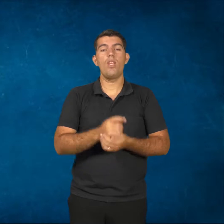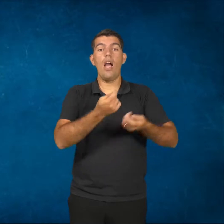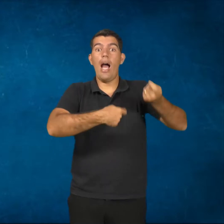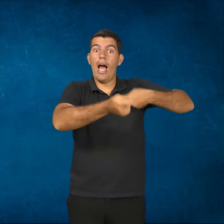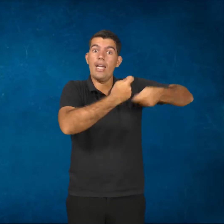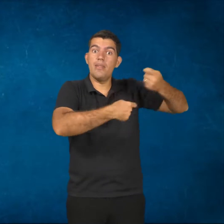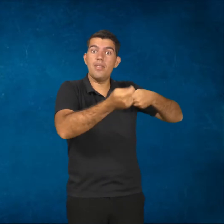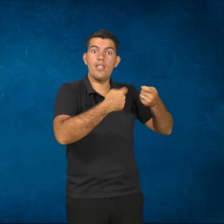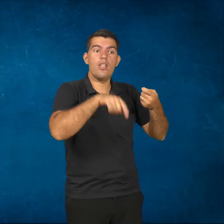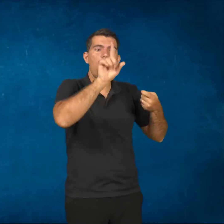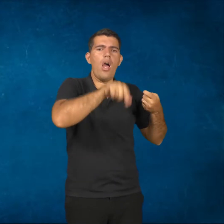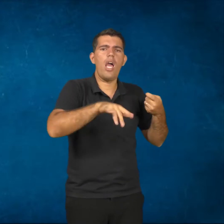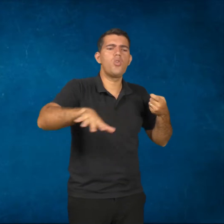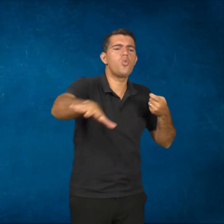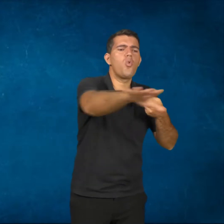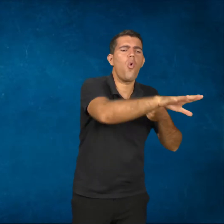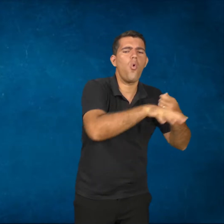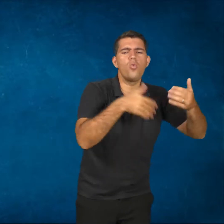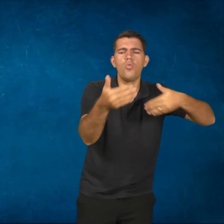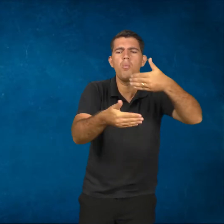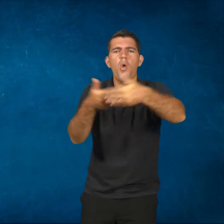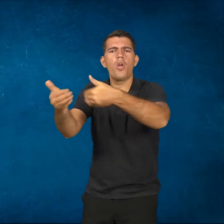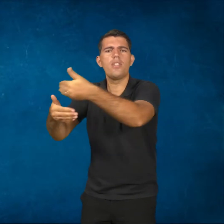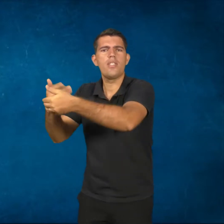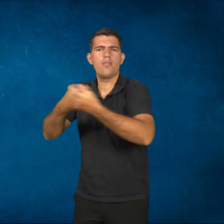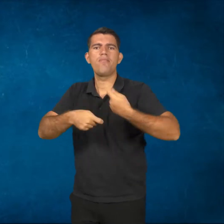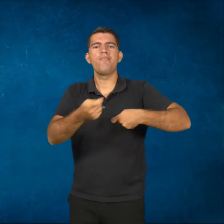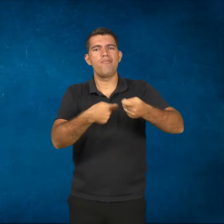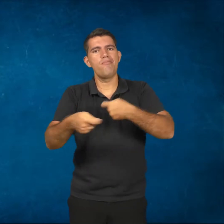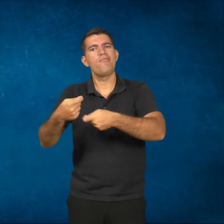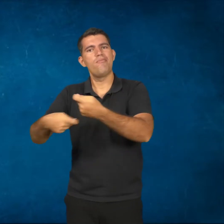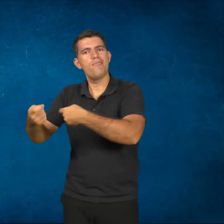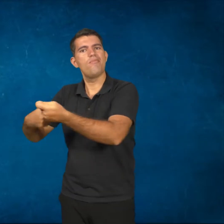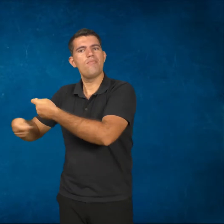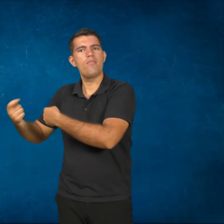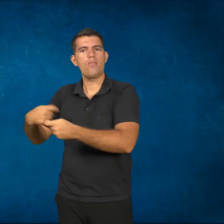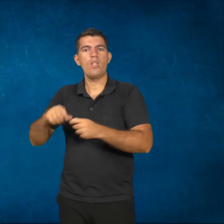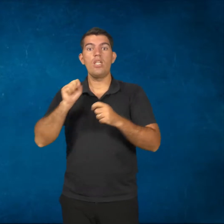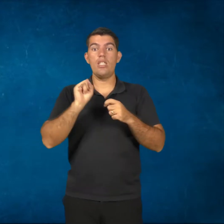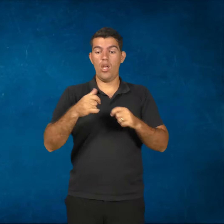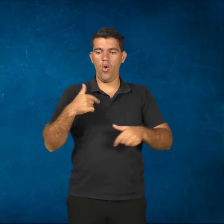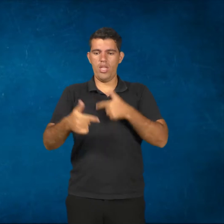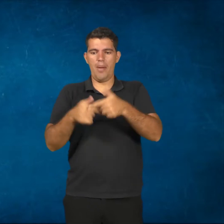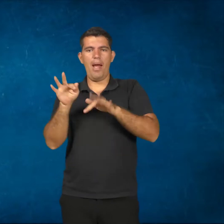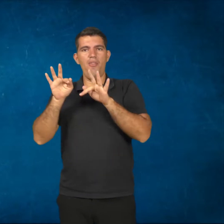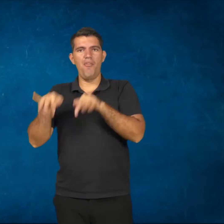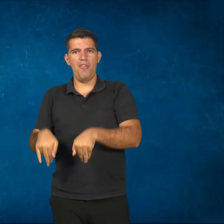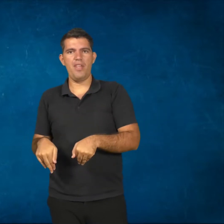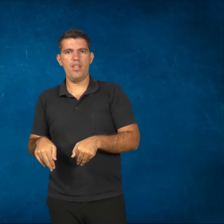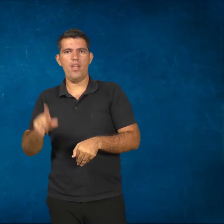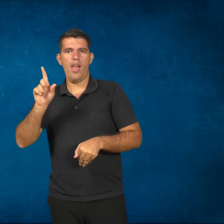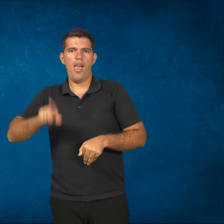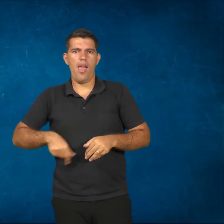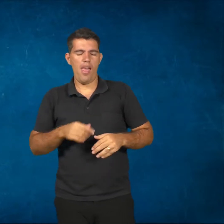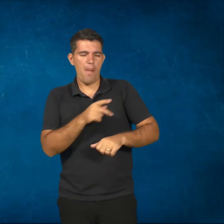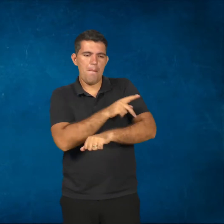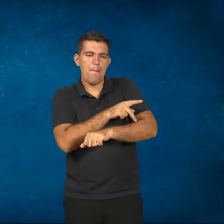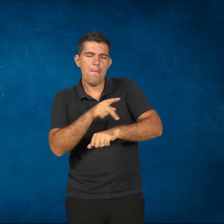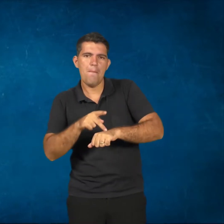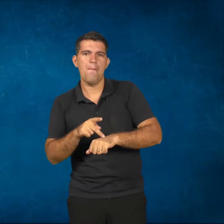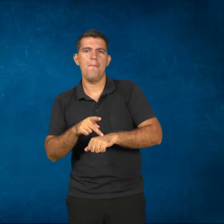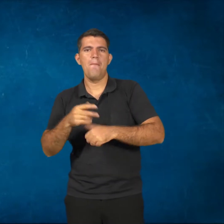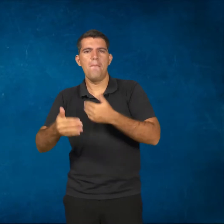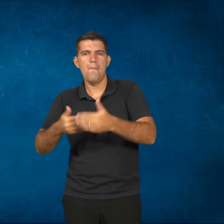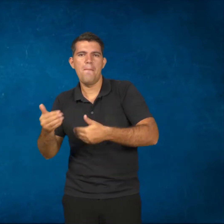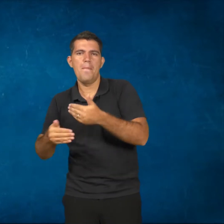A administração permeia todo o processo. Quando você está na atividade fim, que é o processo